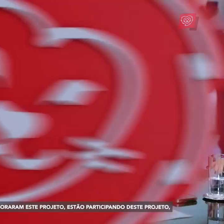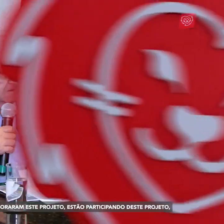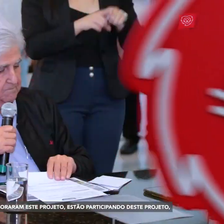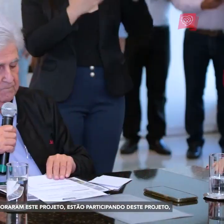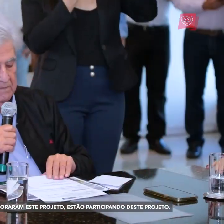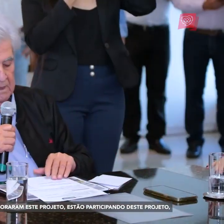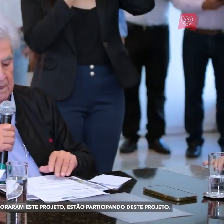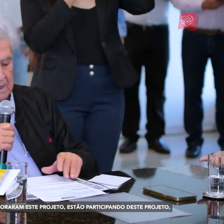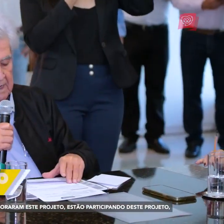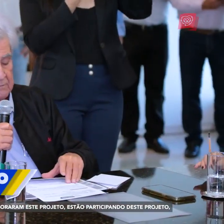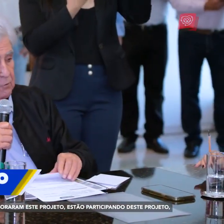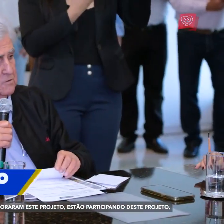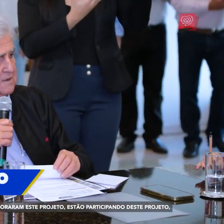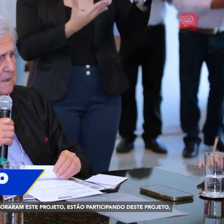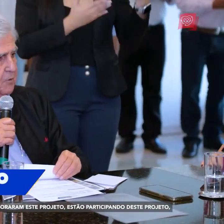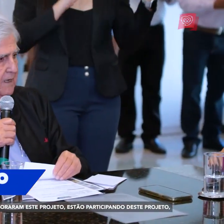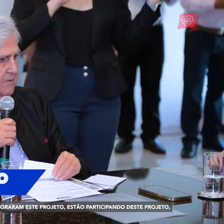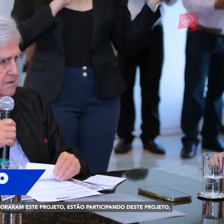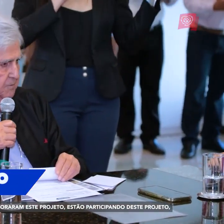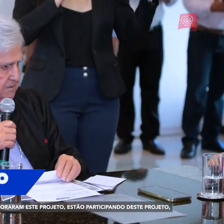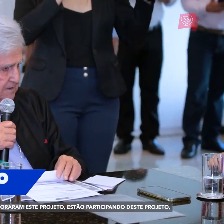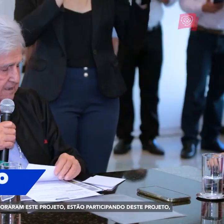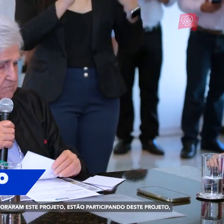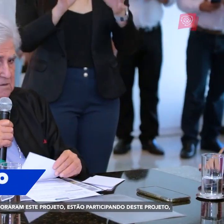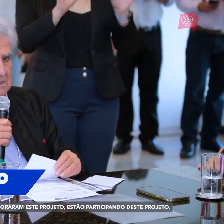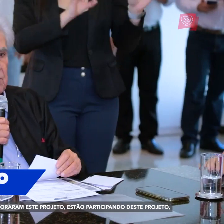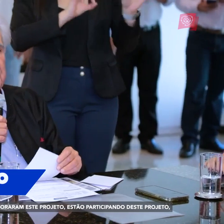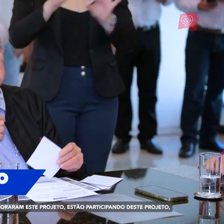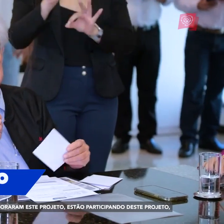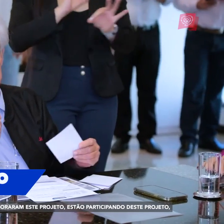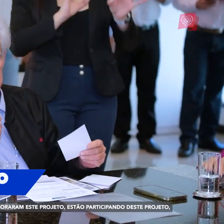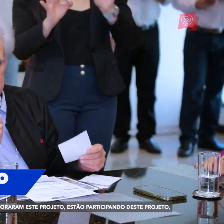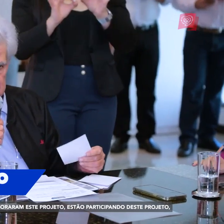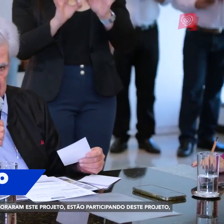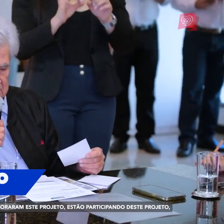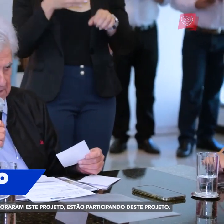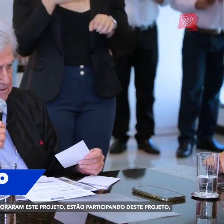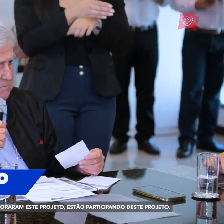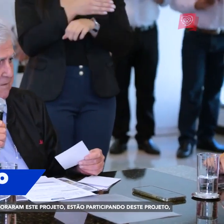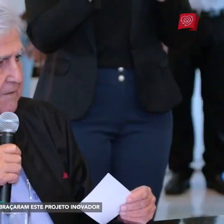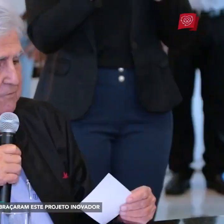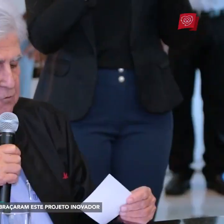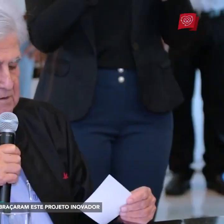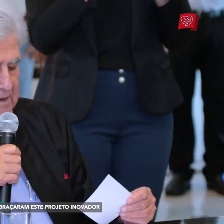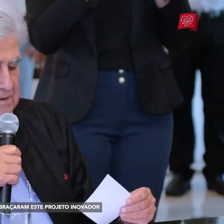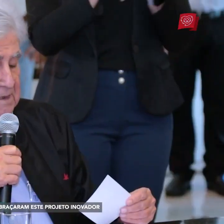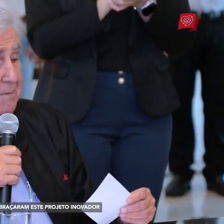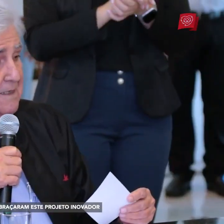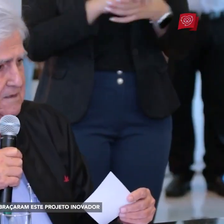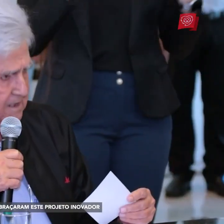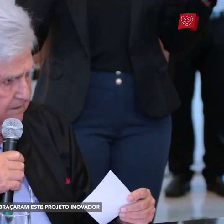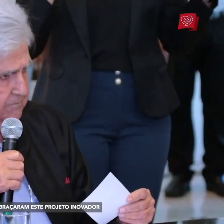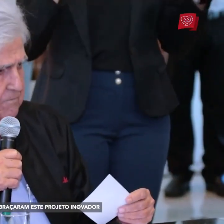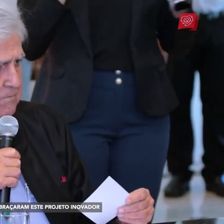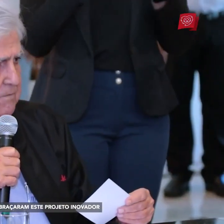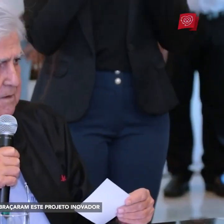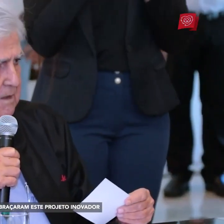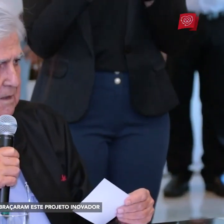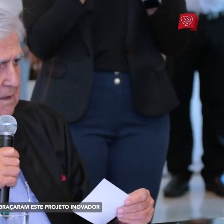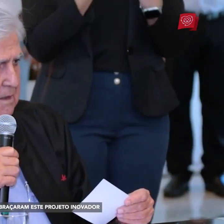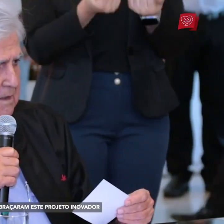quero agradecer a todos que elaboraram esse projeto, estão participando desse projeto, a todos aqueles que